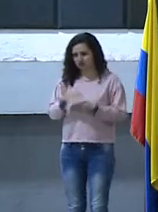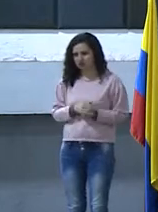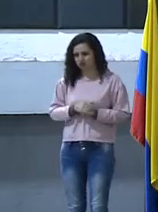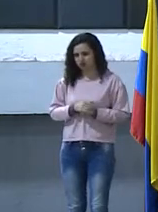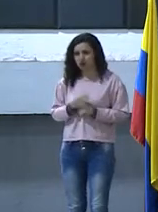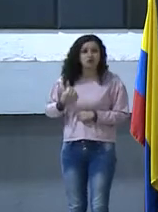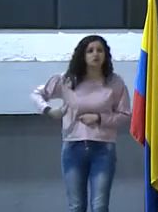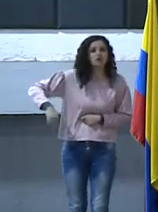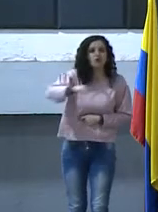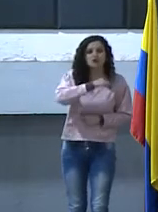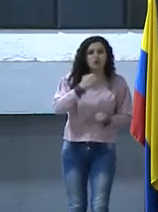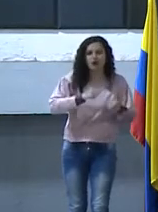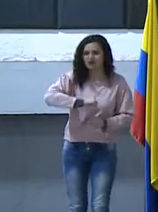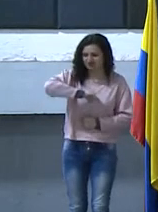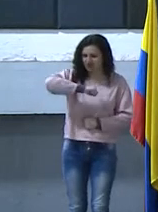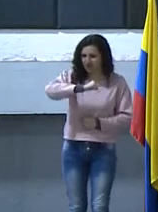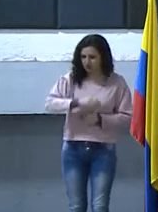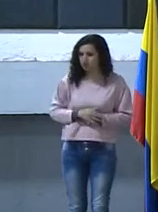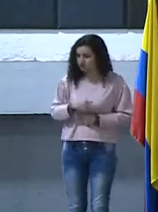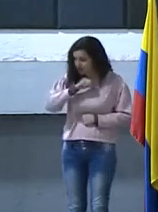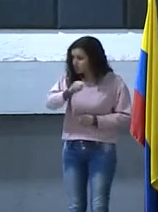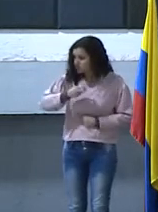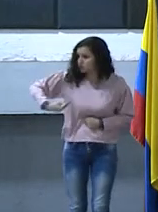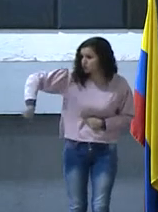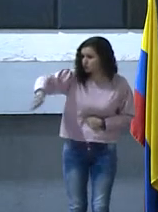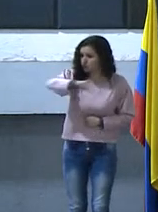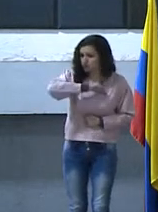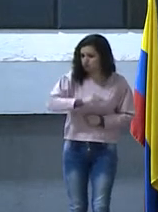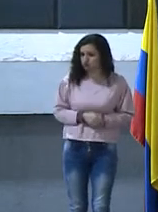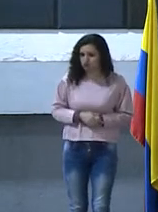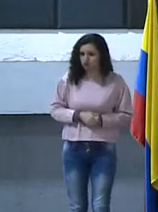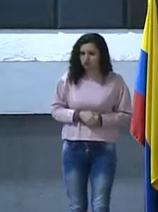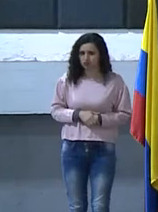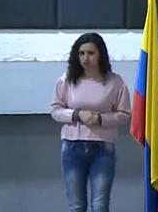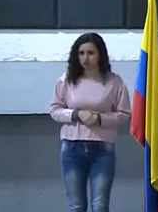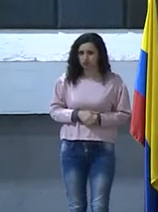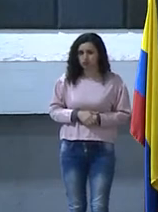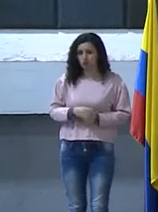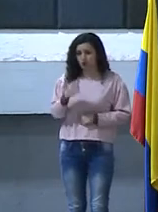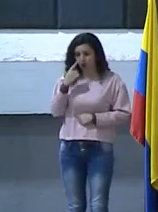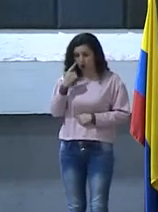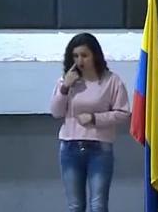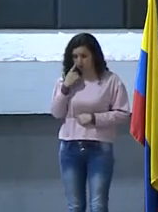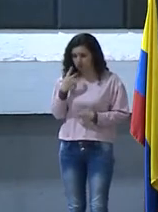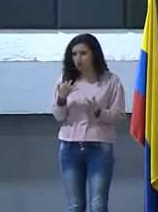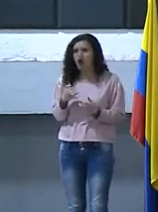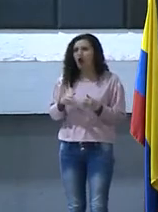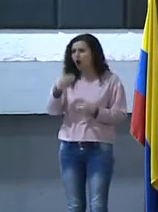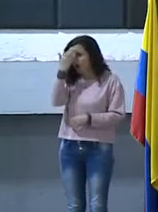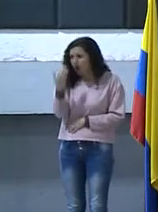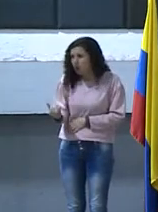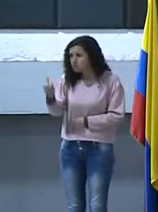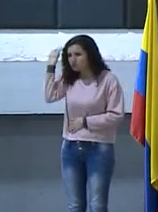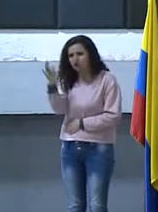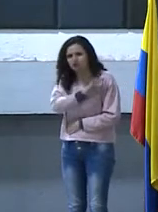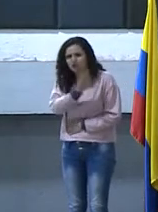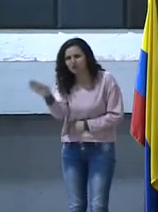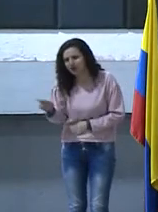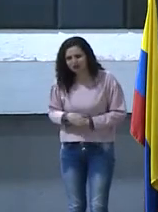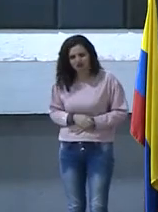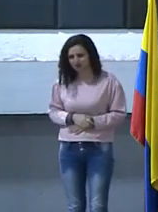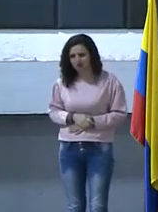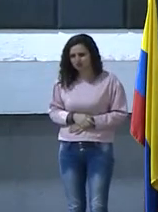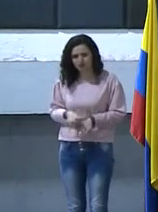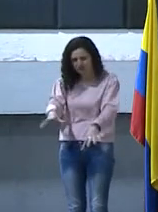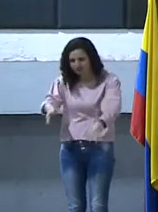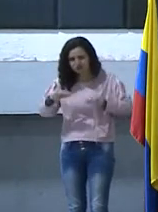derechos los nuestros no queremos más olvido no queremos